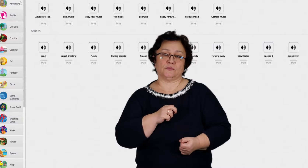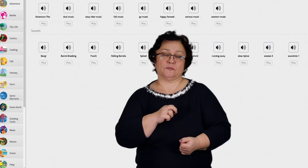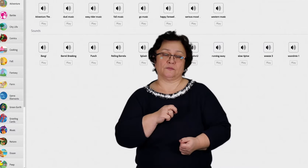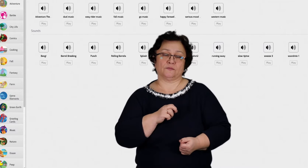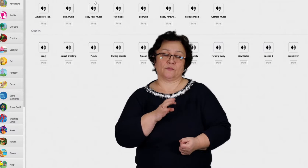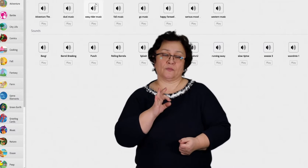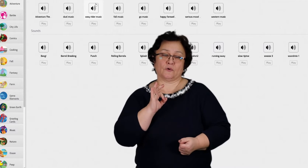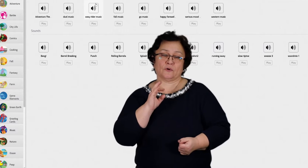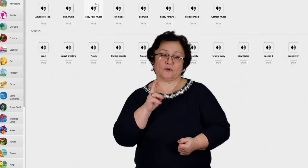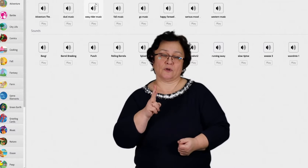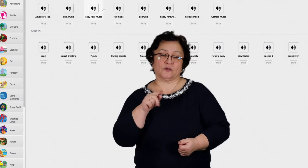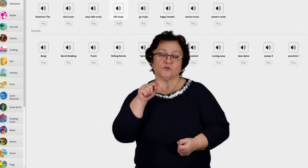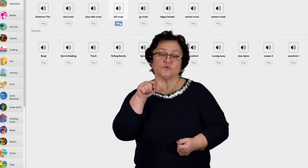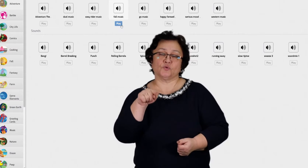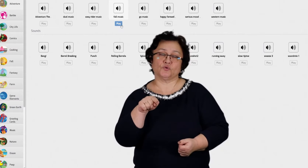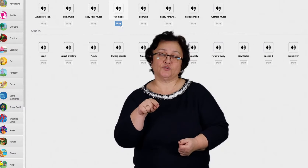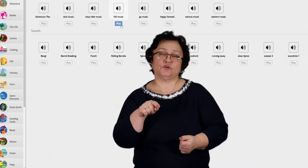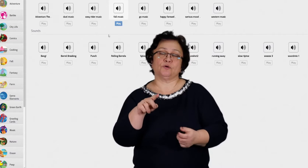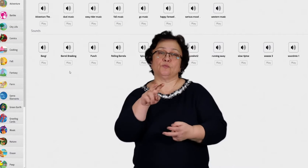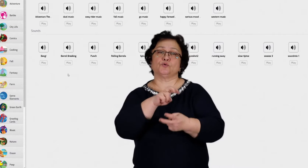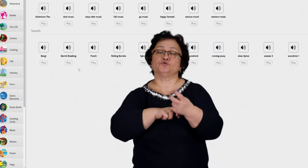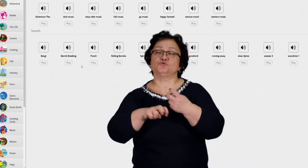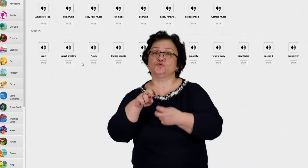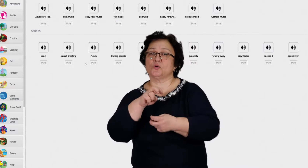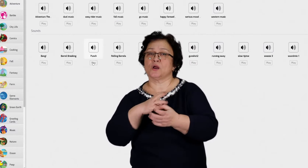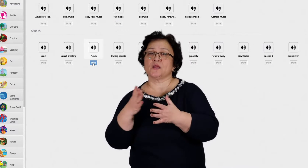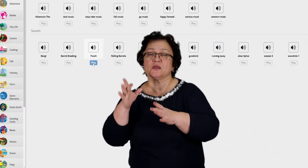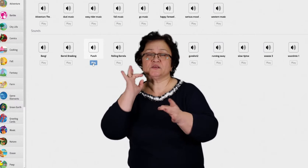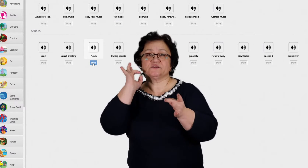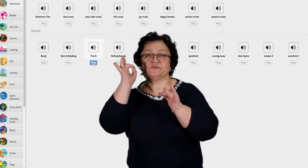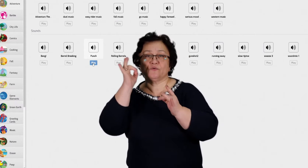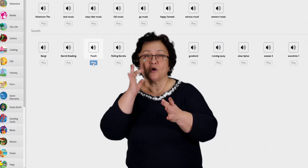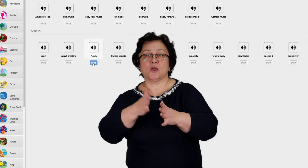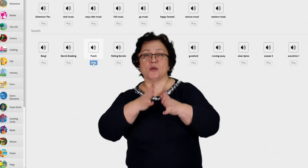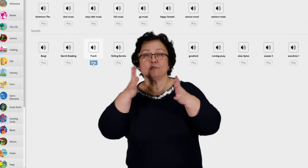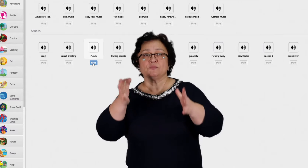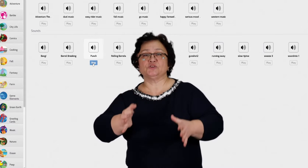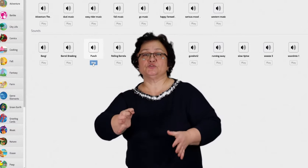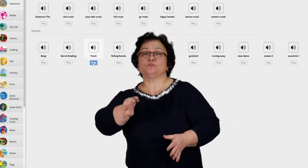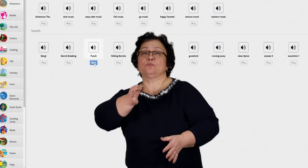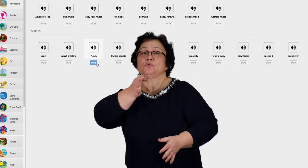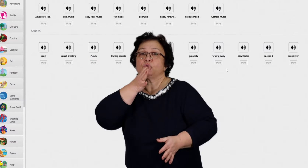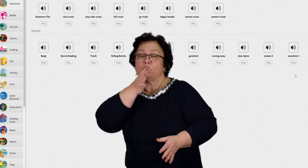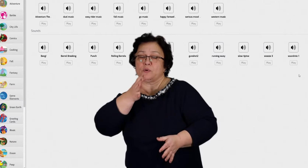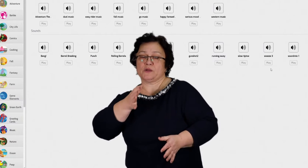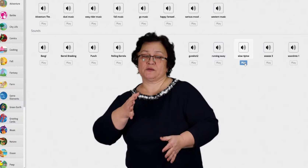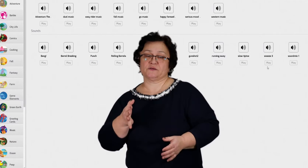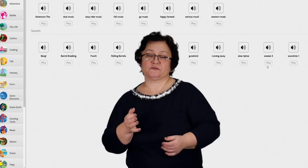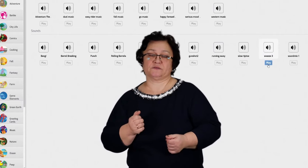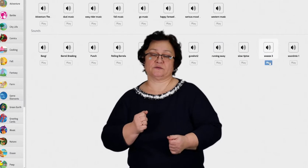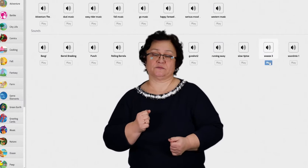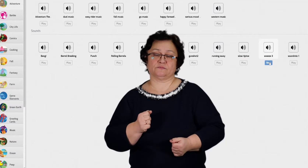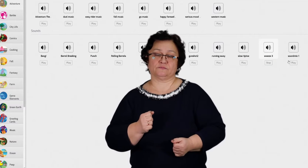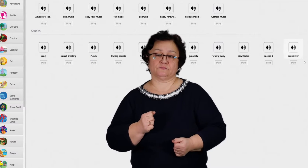Ну окей. Тоді пошукаємо, який звук мені більше сподобається.